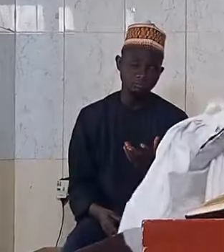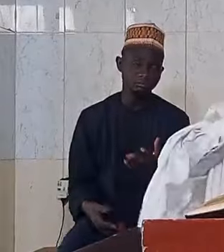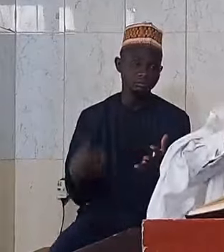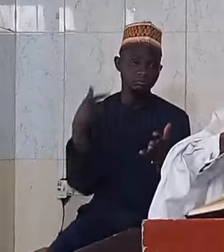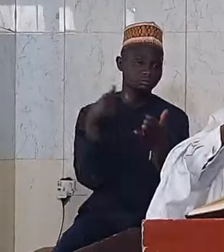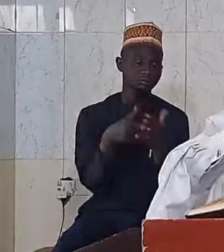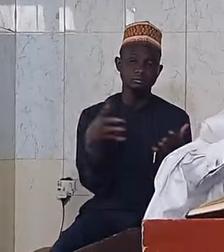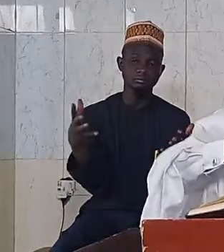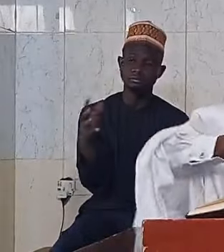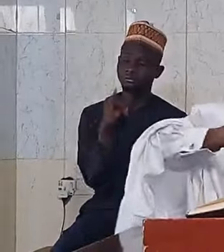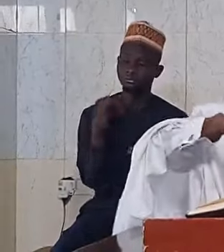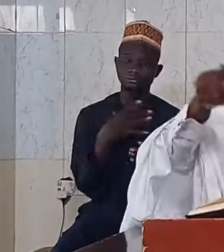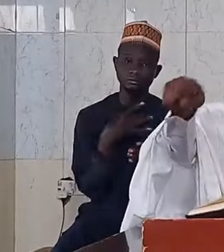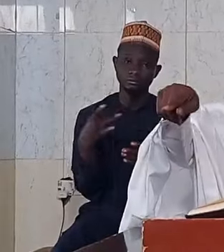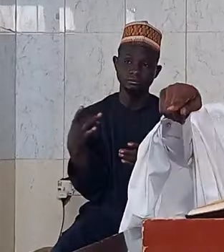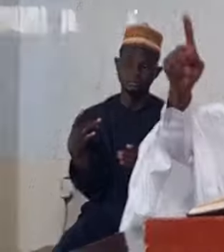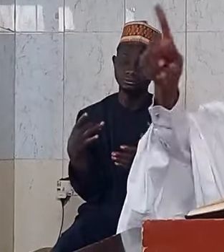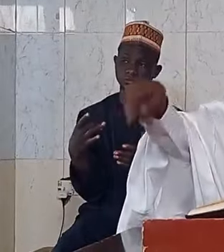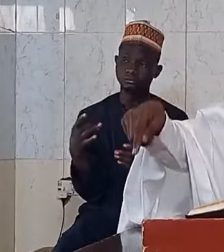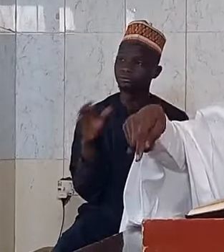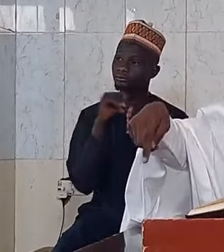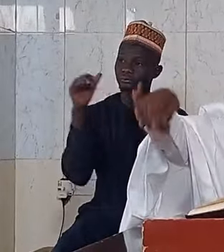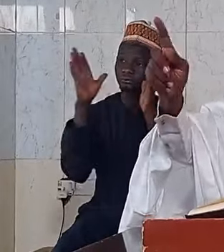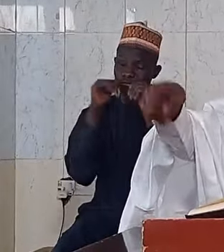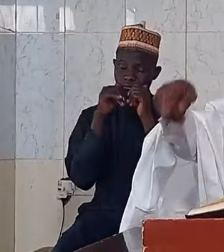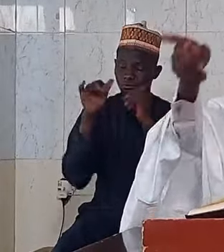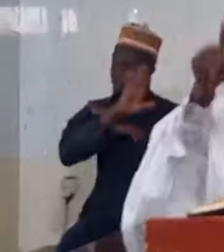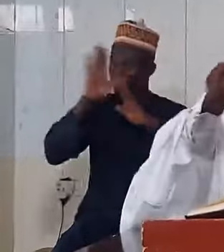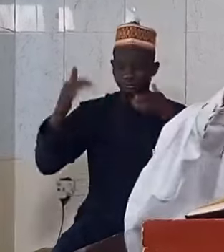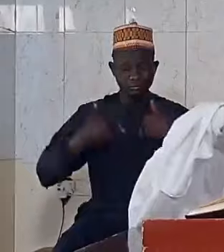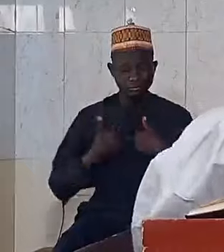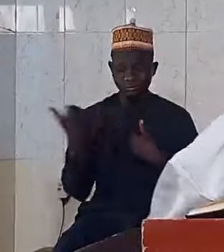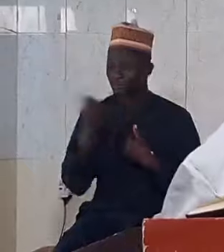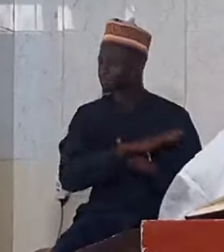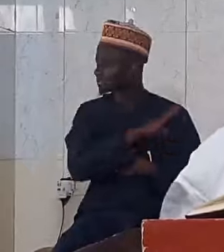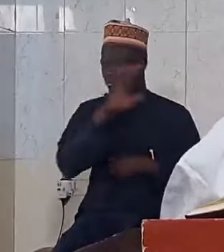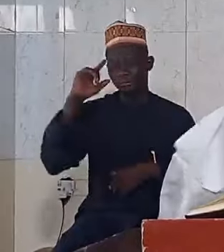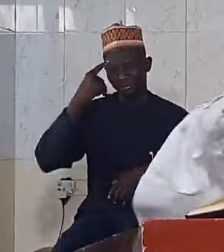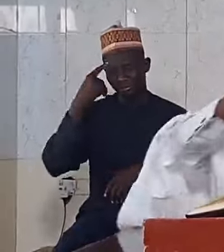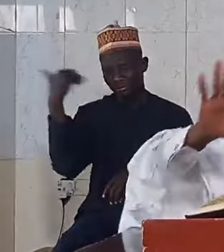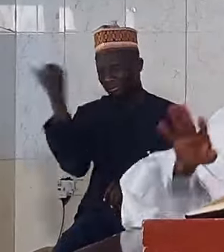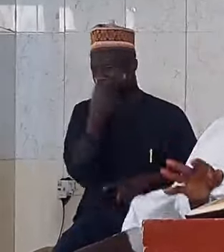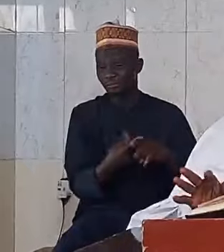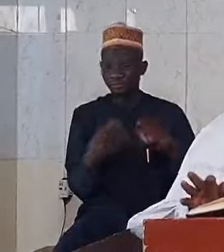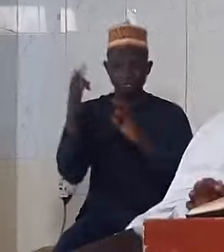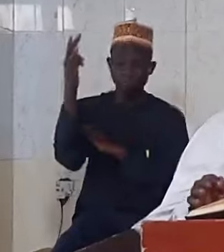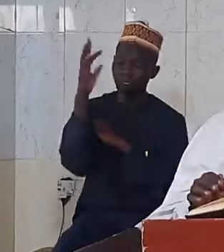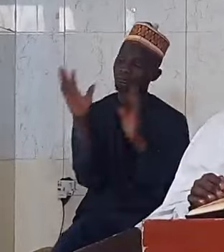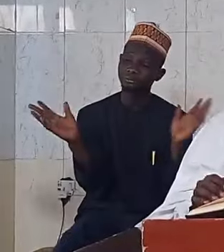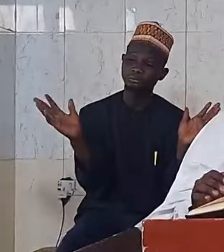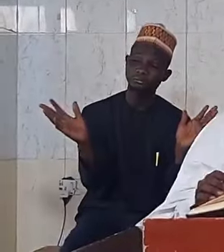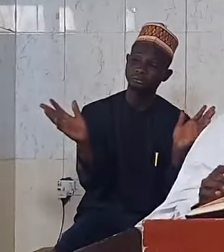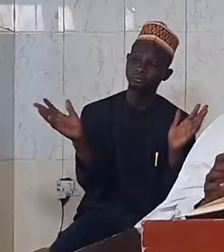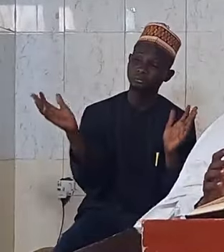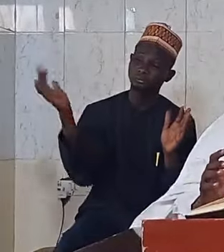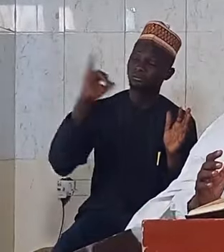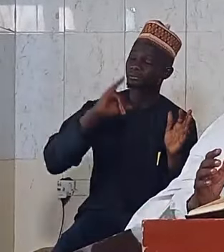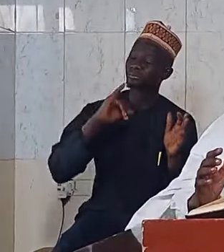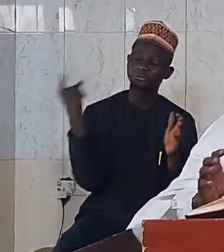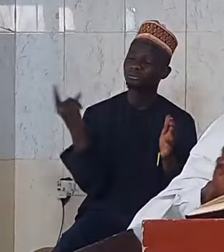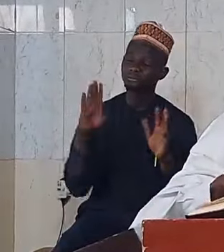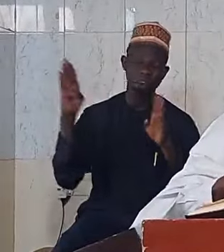abun ai kaga su kafirai ba sa fatan haka a gurin nasu abun bautar suna sun